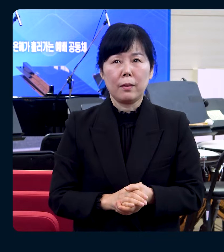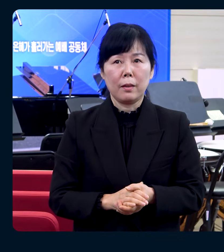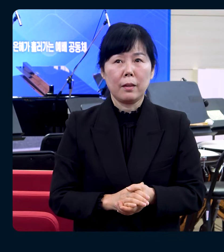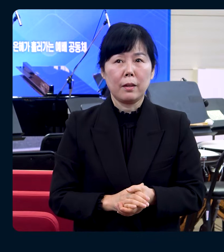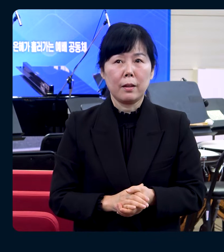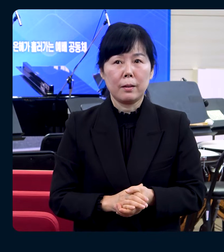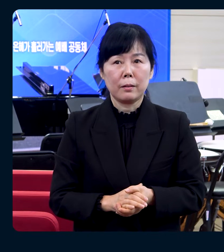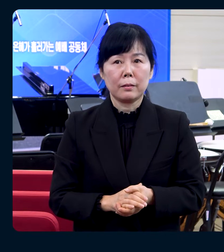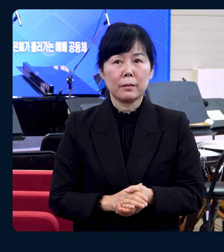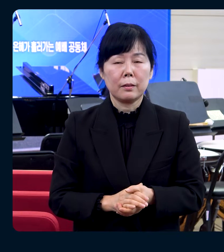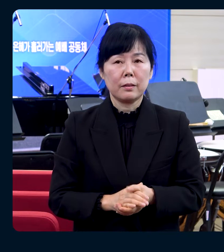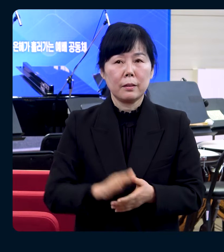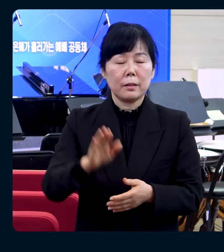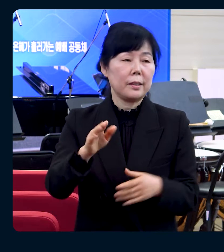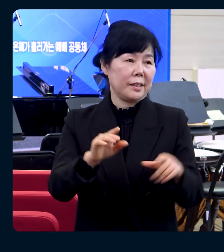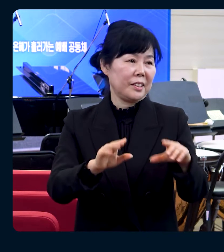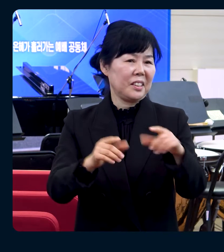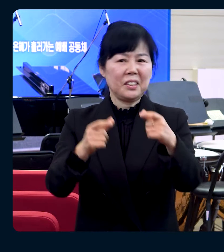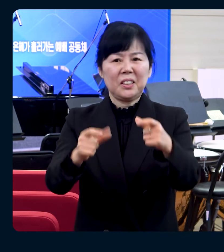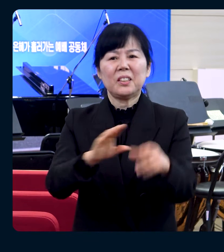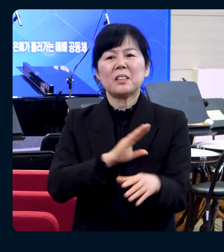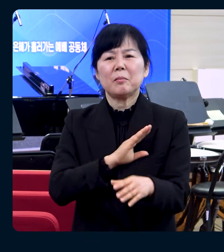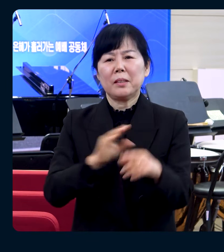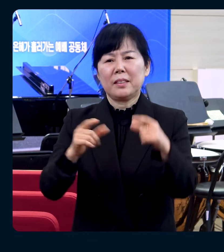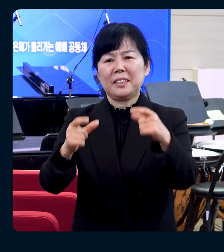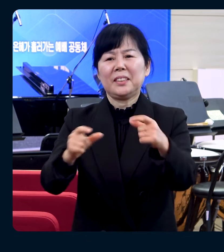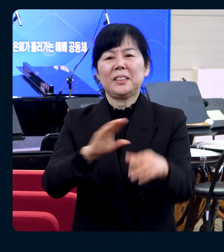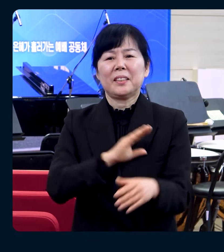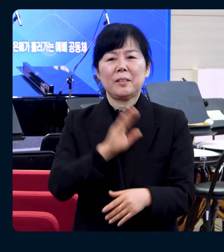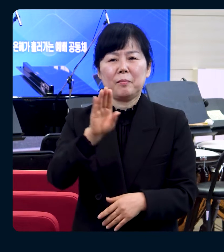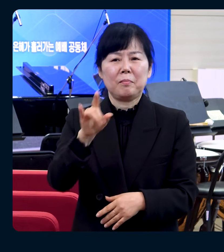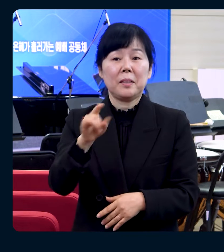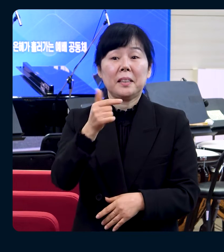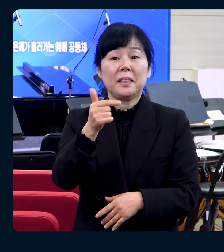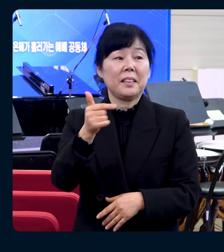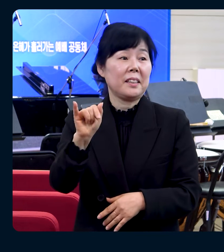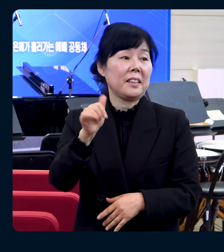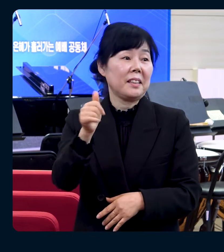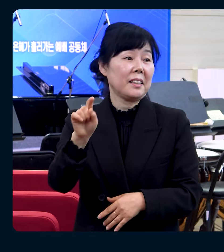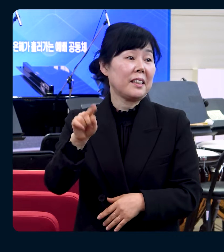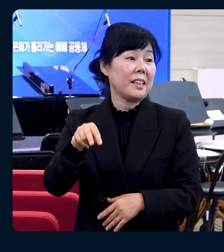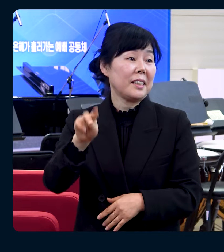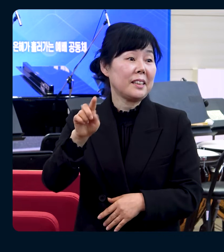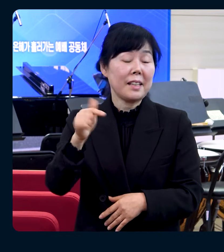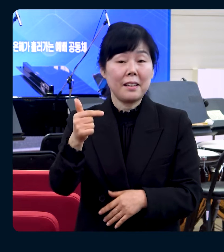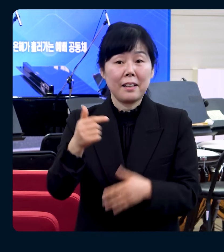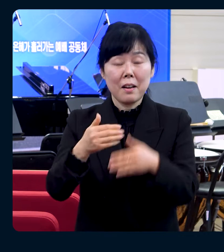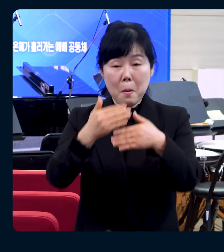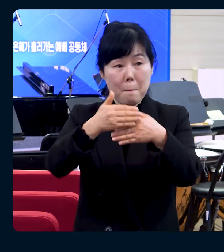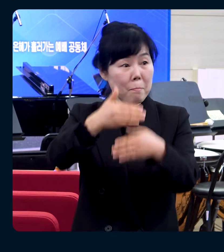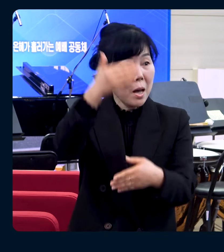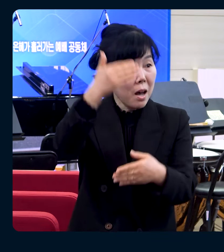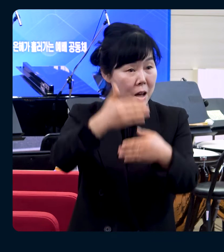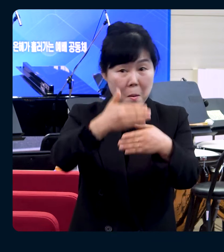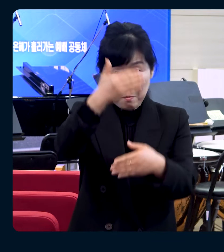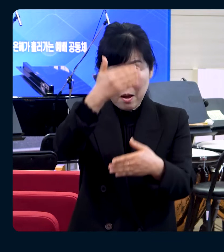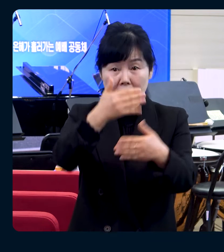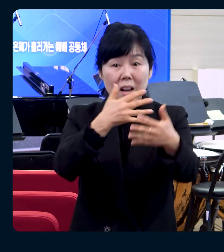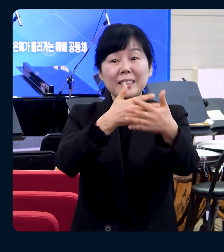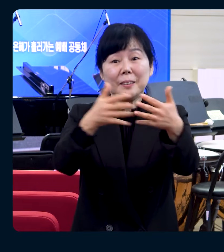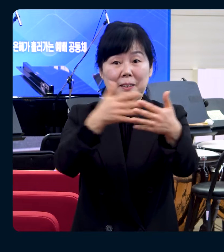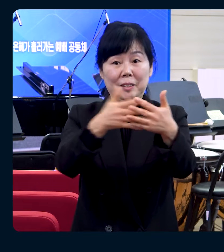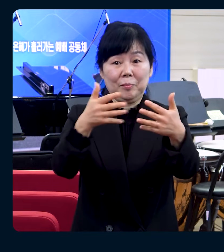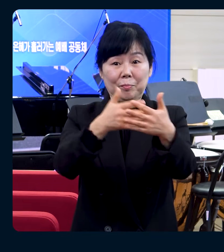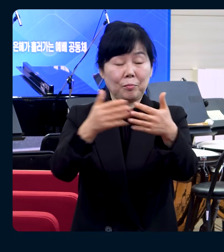바로 베니 하산이라고 하는, 애굽에 있는 베니 하산이라는 곳에 있는 그 벽화, 이걸 가지고, 거기